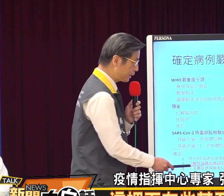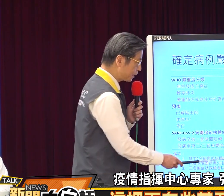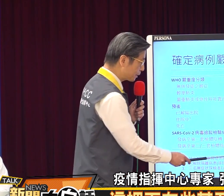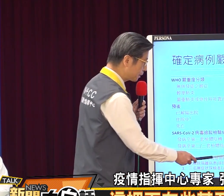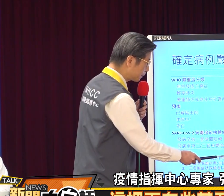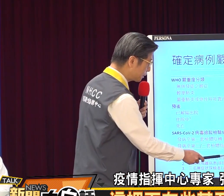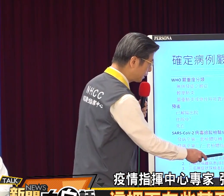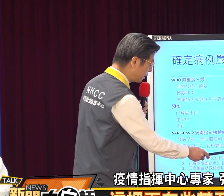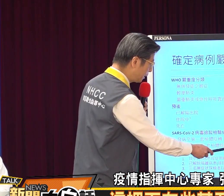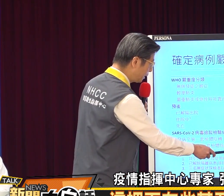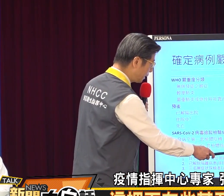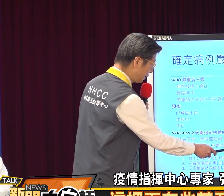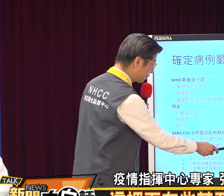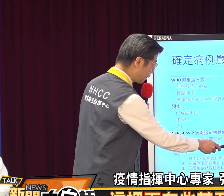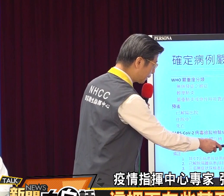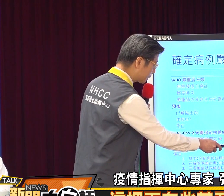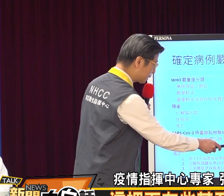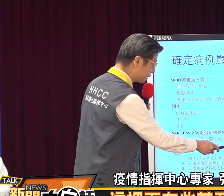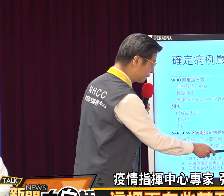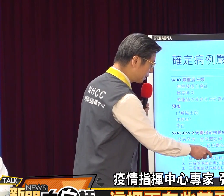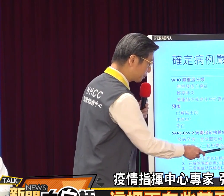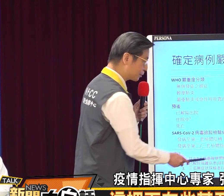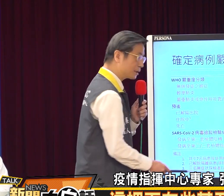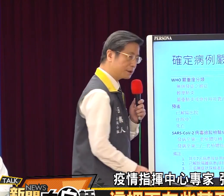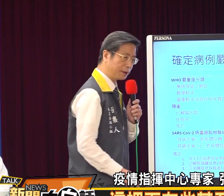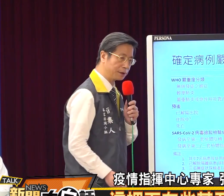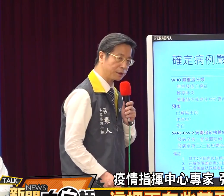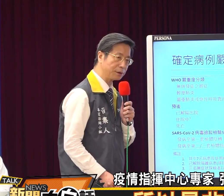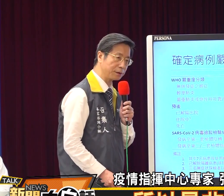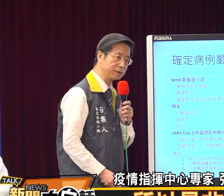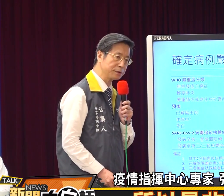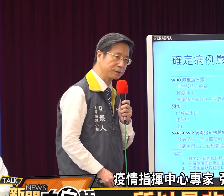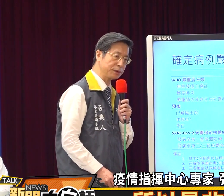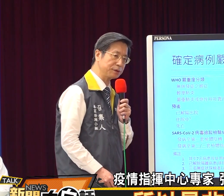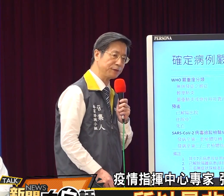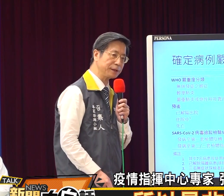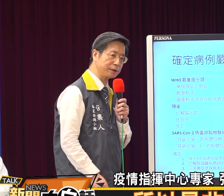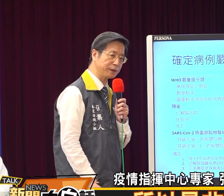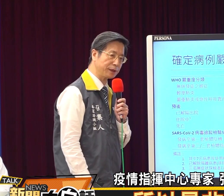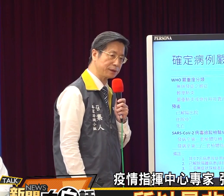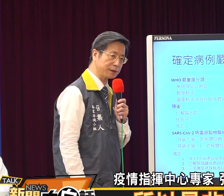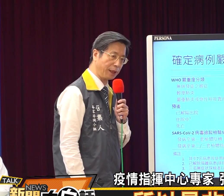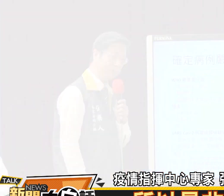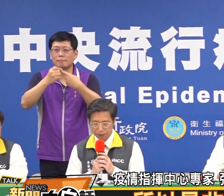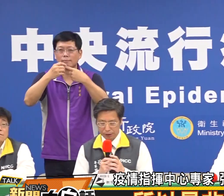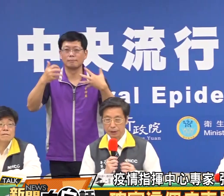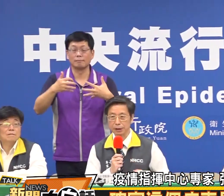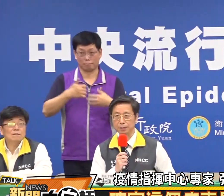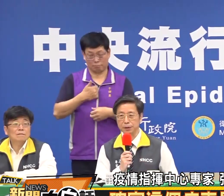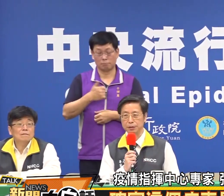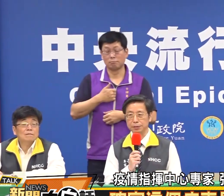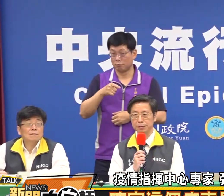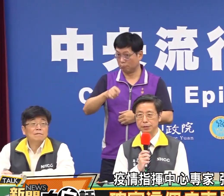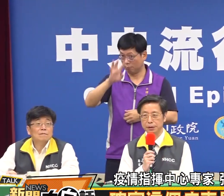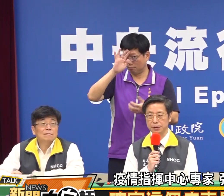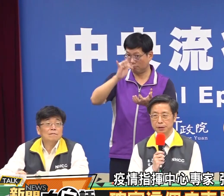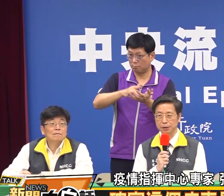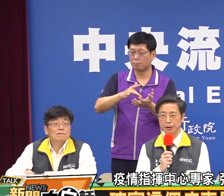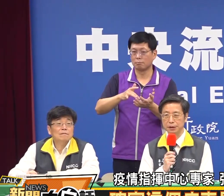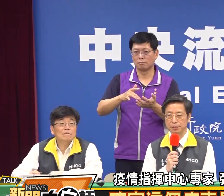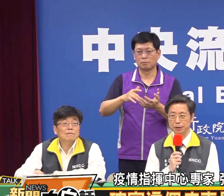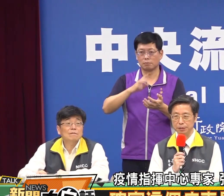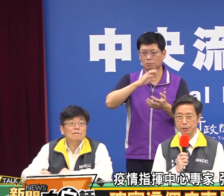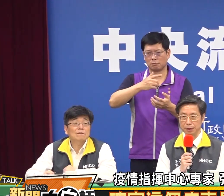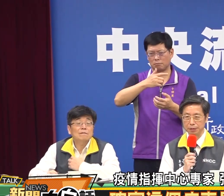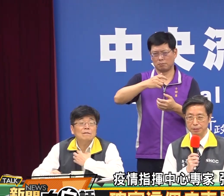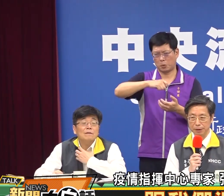里面有些甚至到40几天、50几天的哦。所以是非常非常的长，确实这个病毒是一个